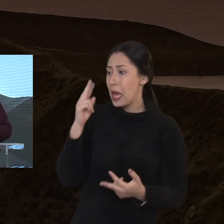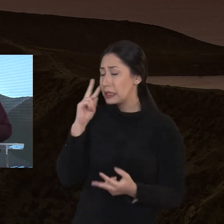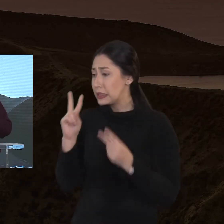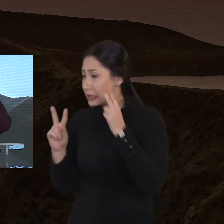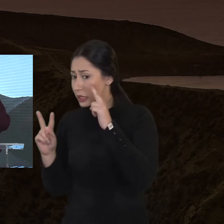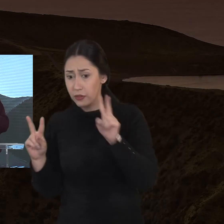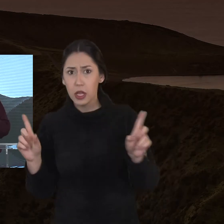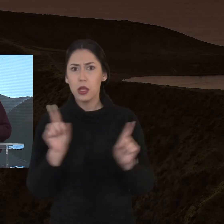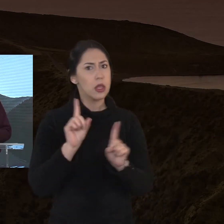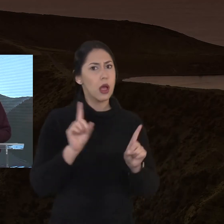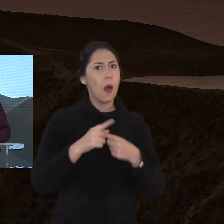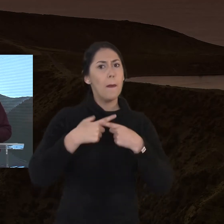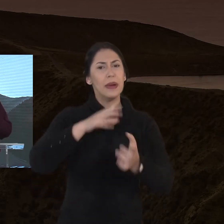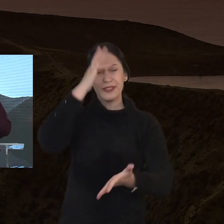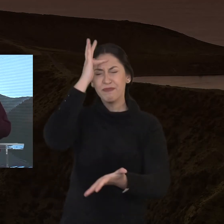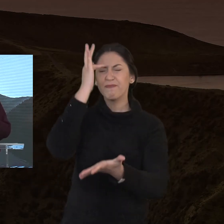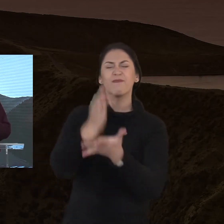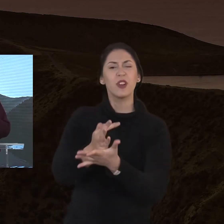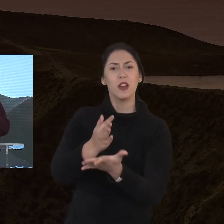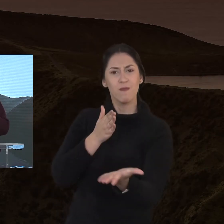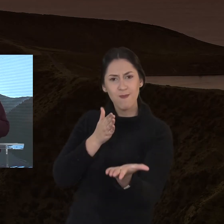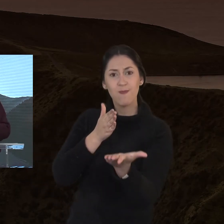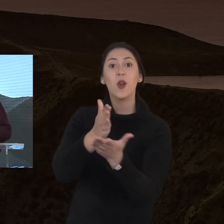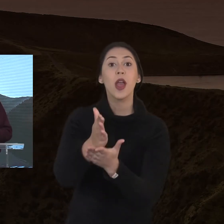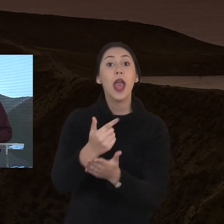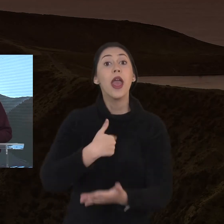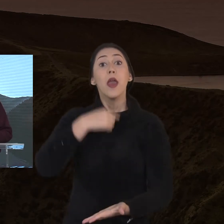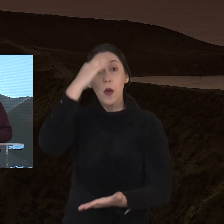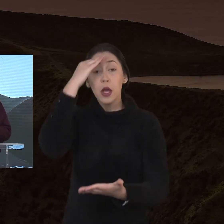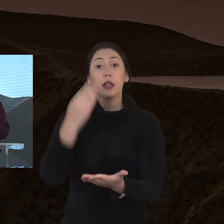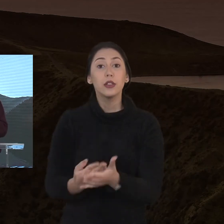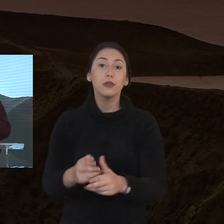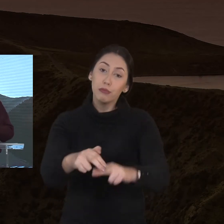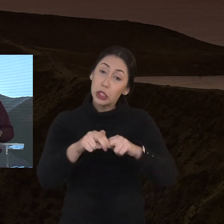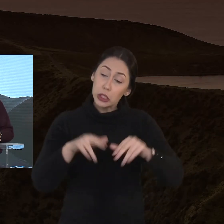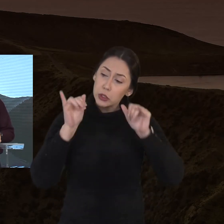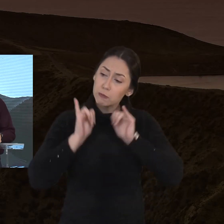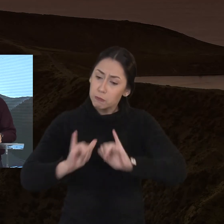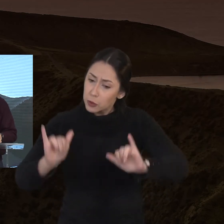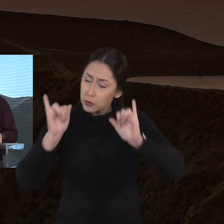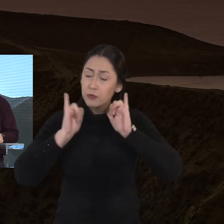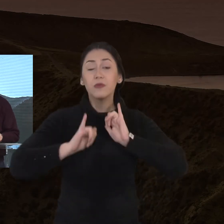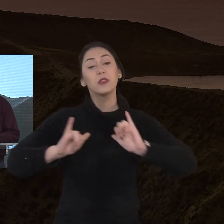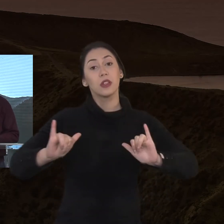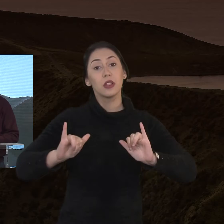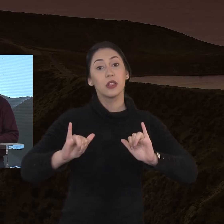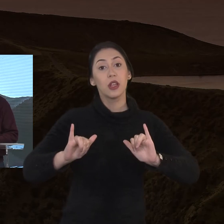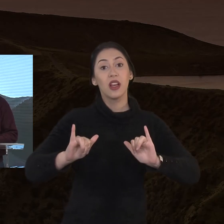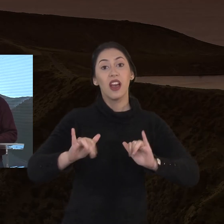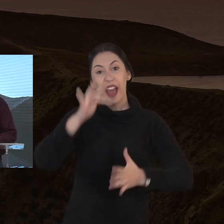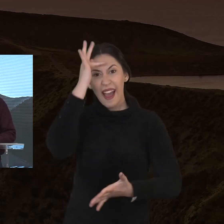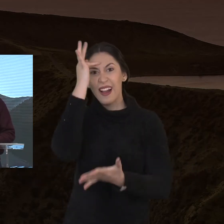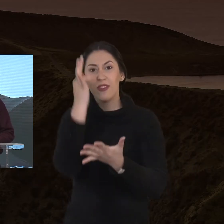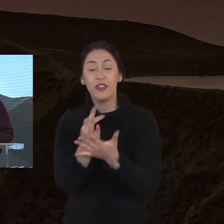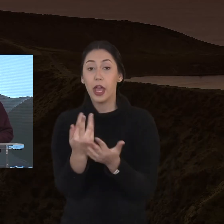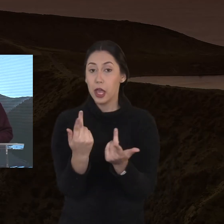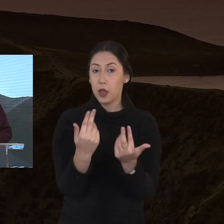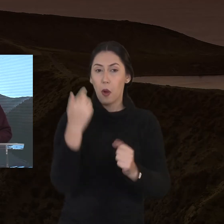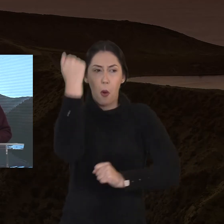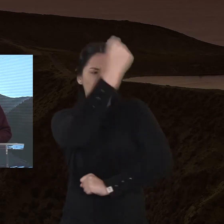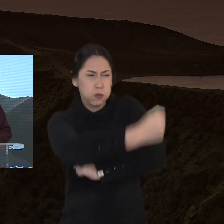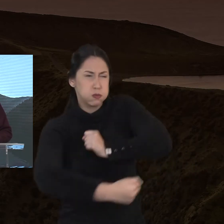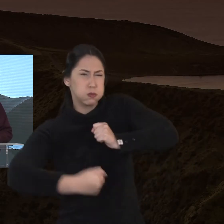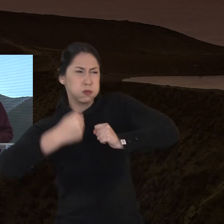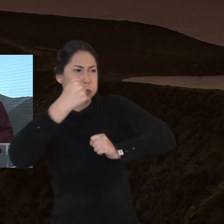mas andar pela fé eu cri por isso é que falei o escudo da fé com o qual podereis apagar todos